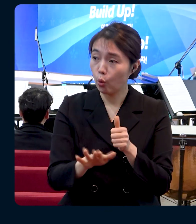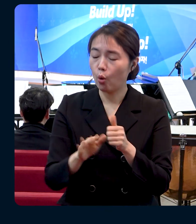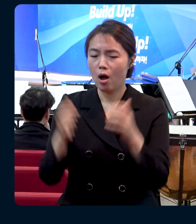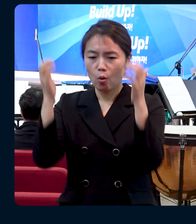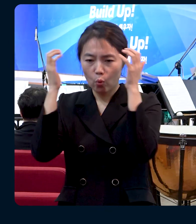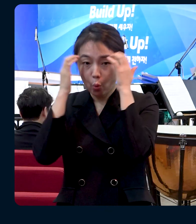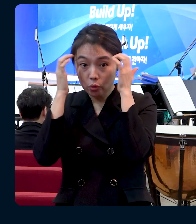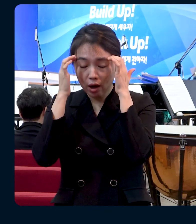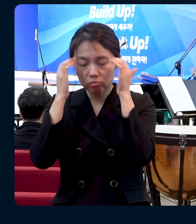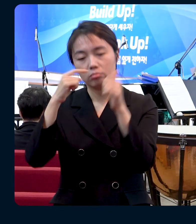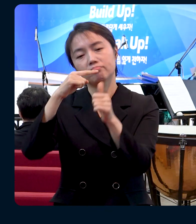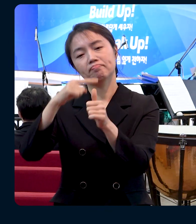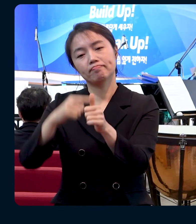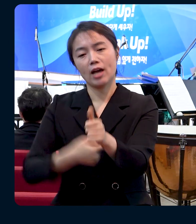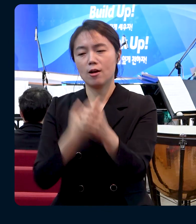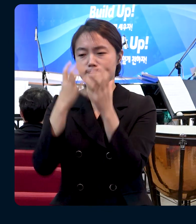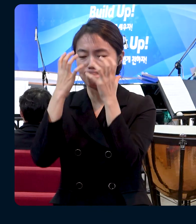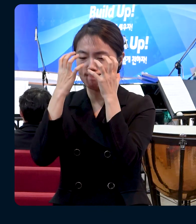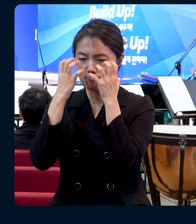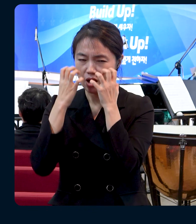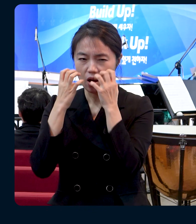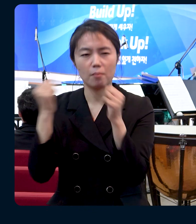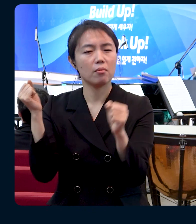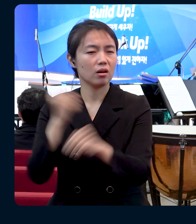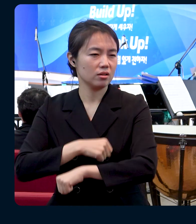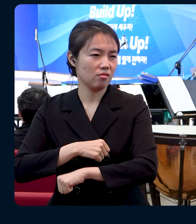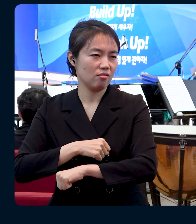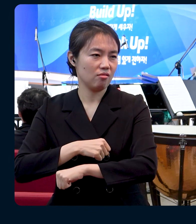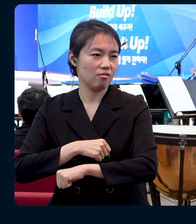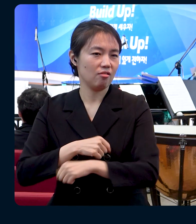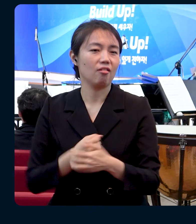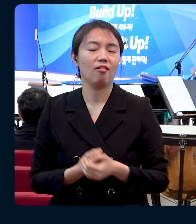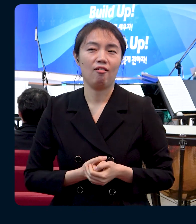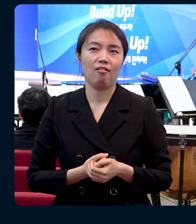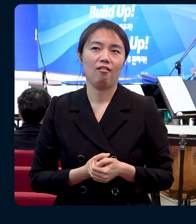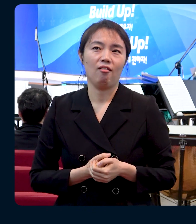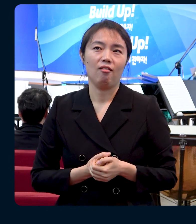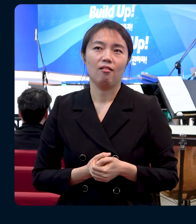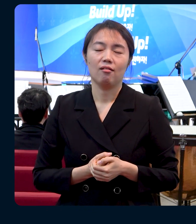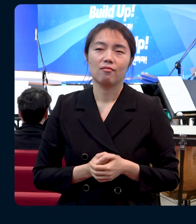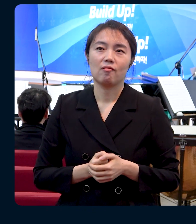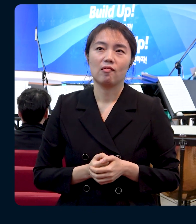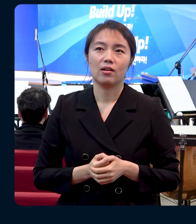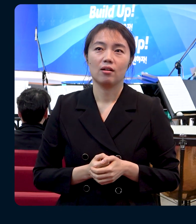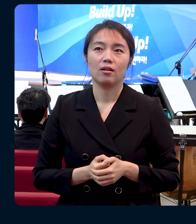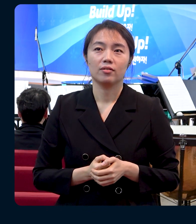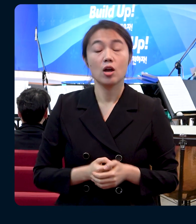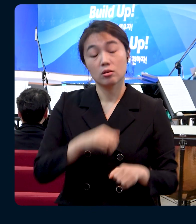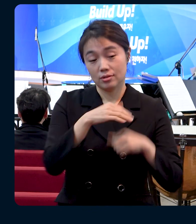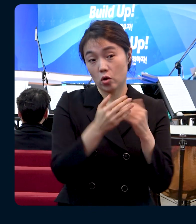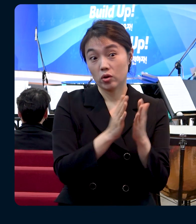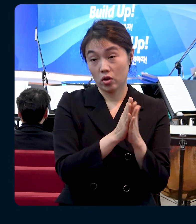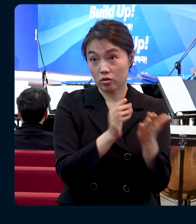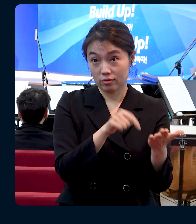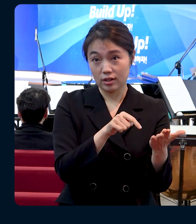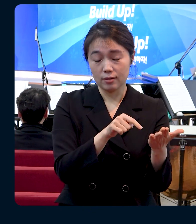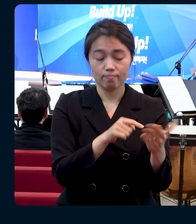없는 것이죠. 사람은 그렇습니다. 더구나 지금 성경이 여기서 말하고